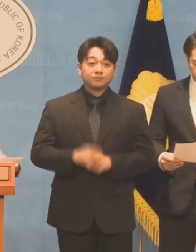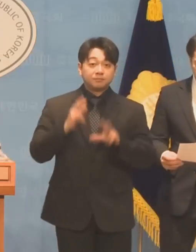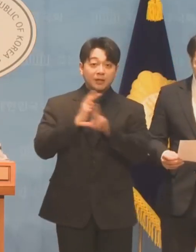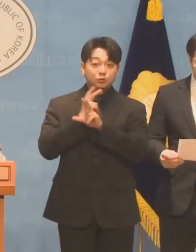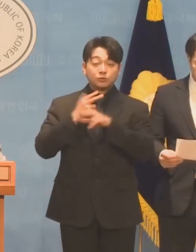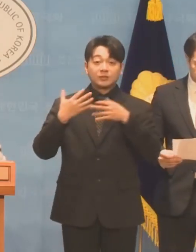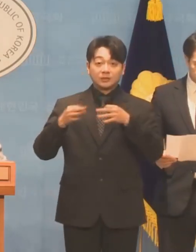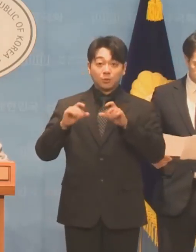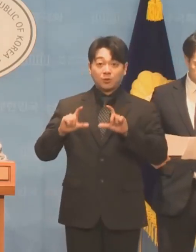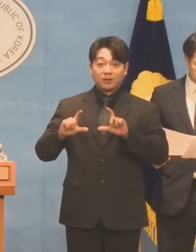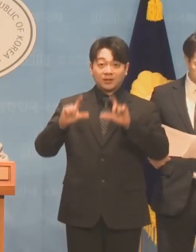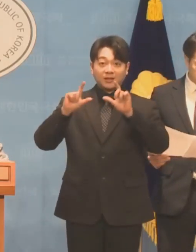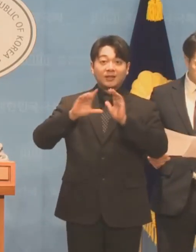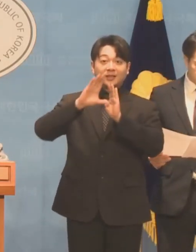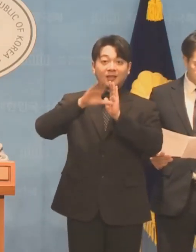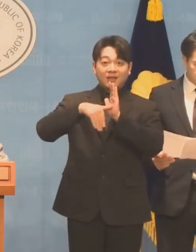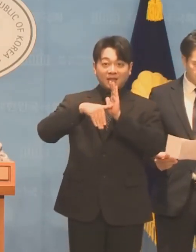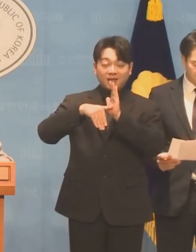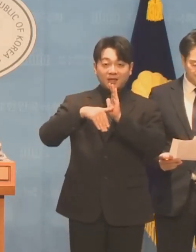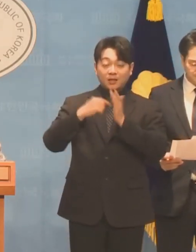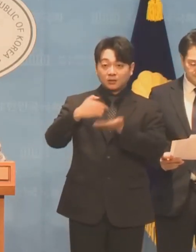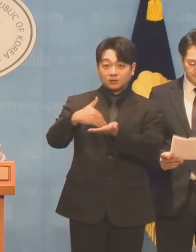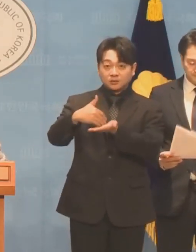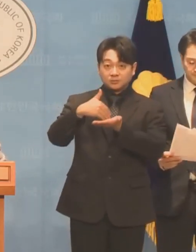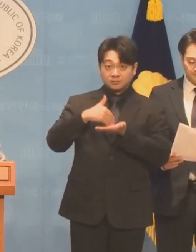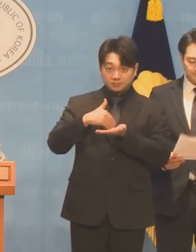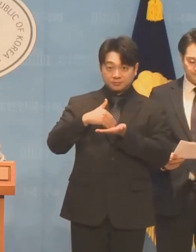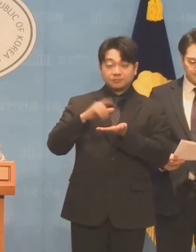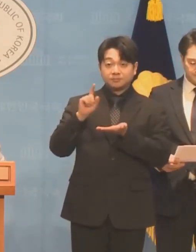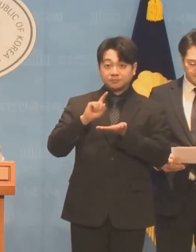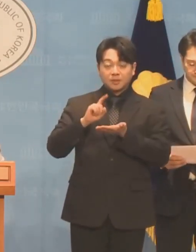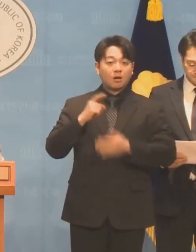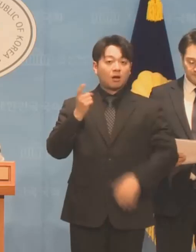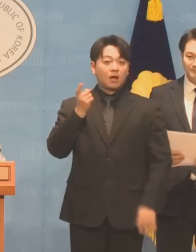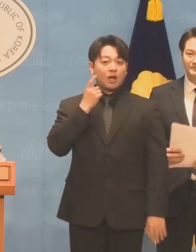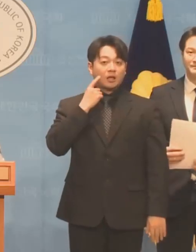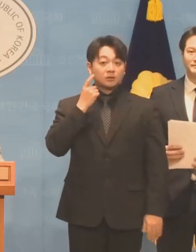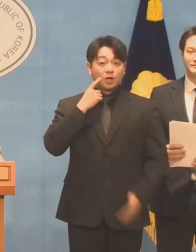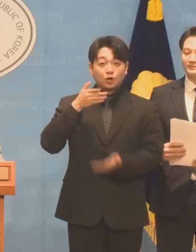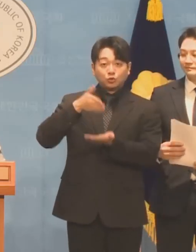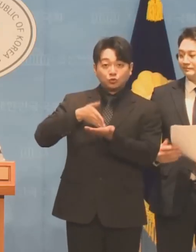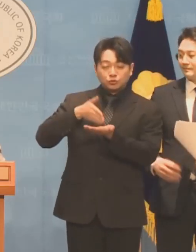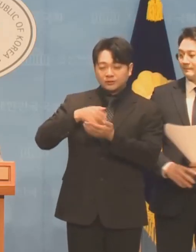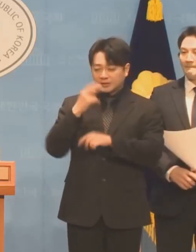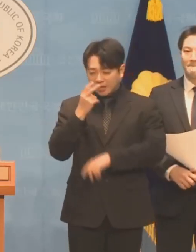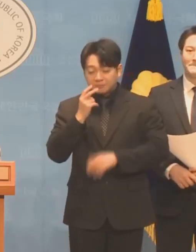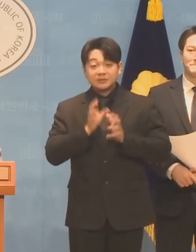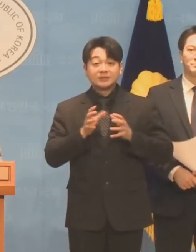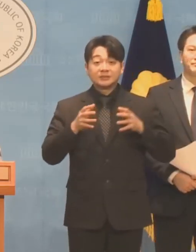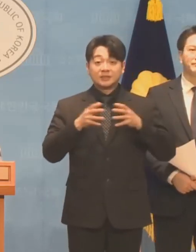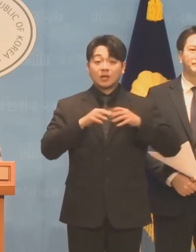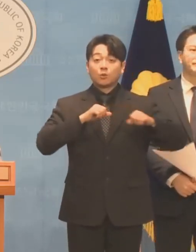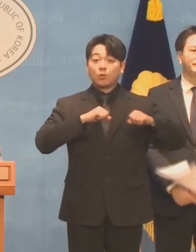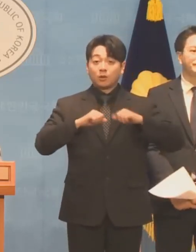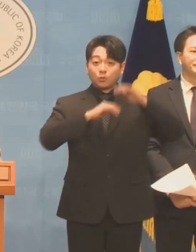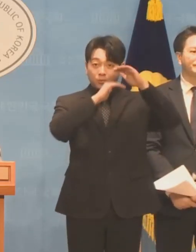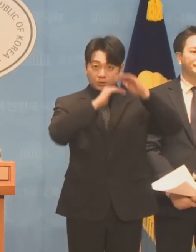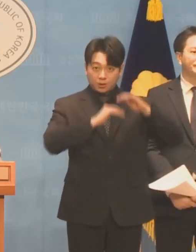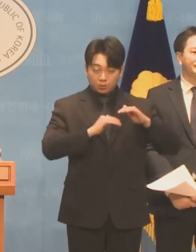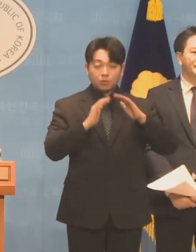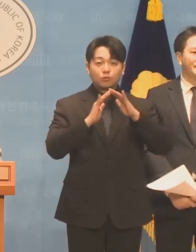날 민주파출소로 제보된 가짜 허위 조작 정보 감시단 활동을 국민들께